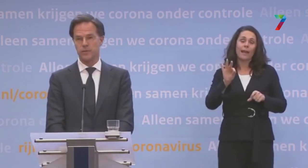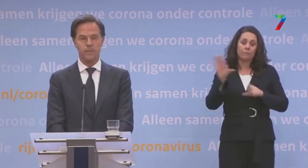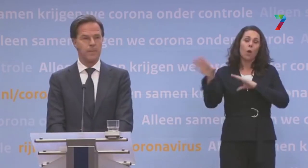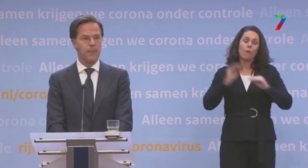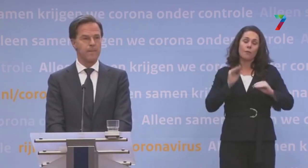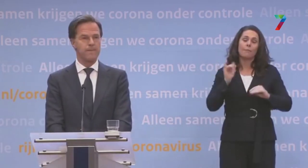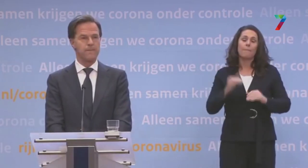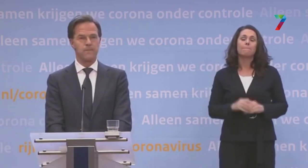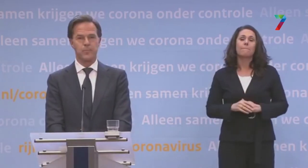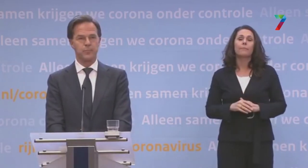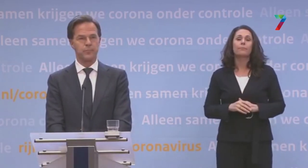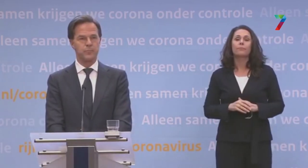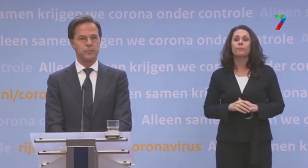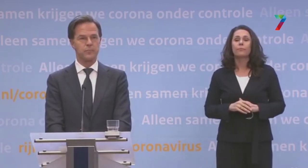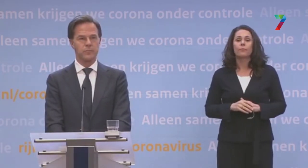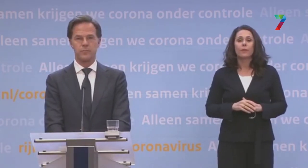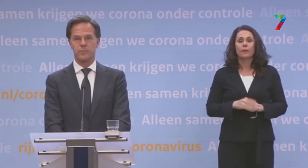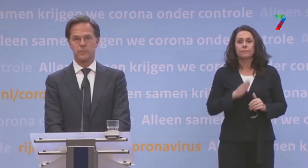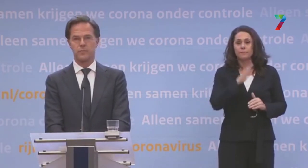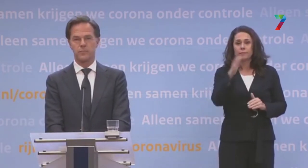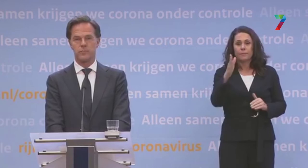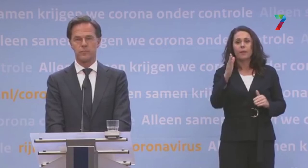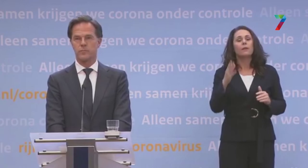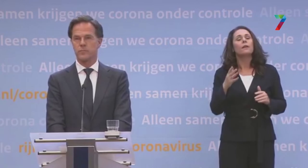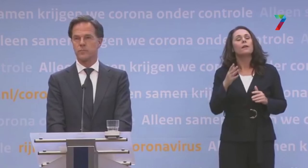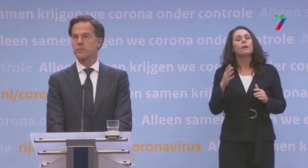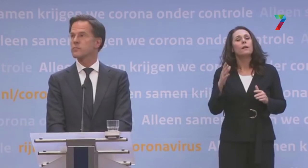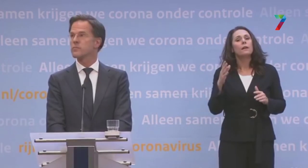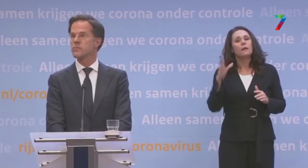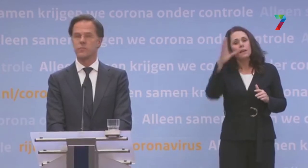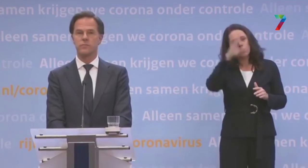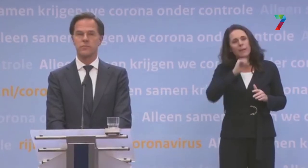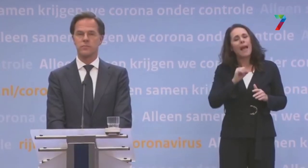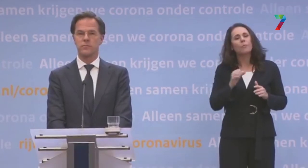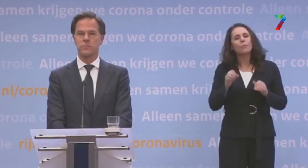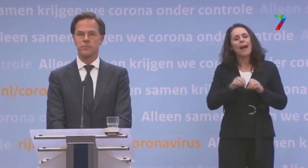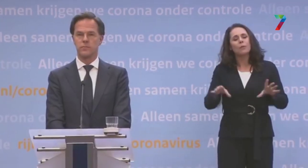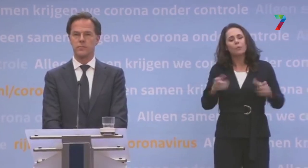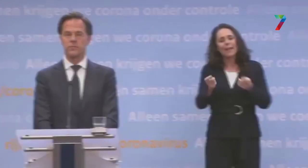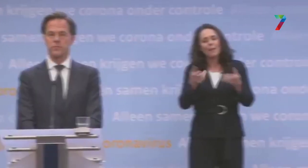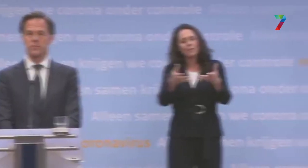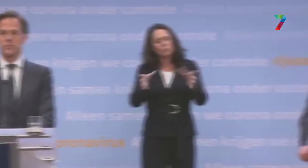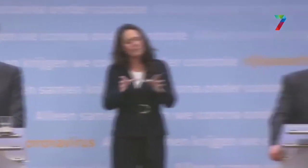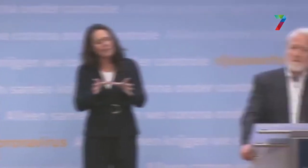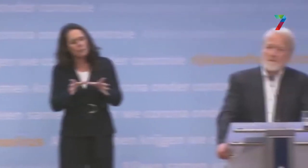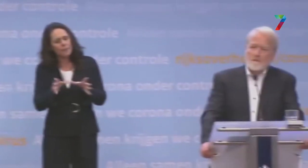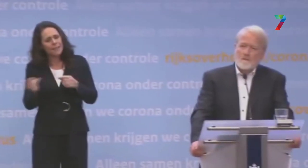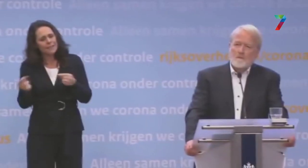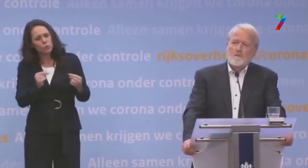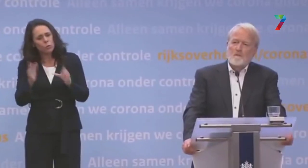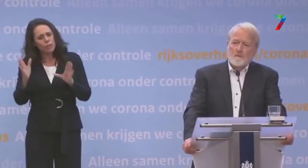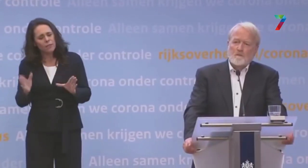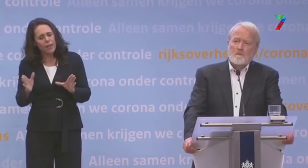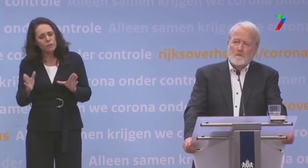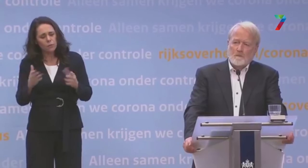ook over. Ja. Oké. Hier in het midden. Ja, ik begrijp dat bij het, meneer Van Dissel, bij het Outbreak Management Team er wat discussie was of de basisscholen